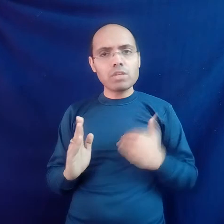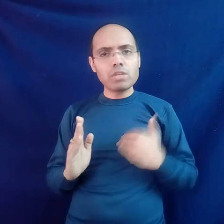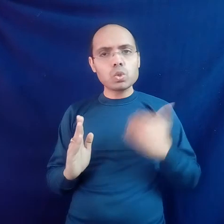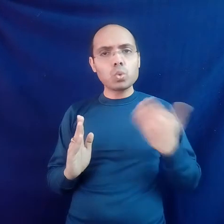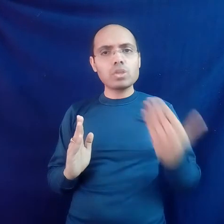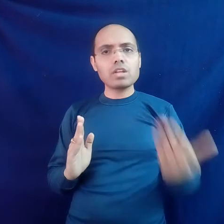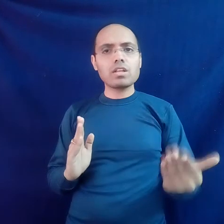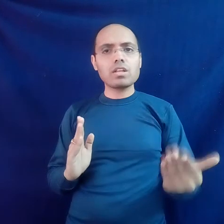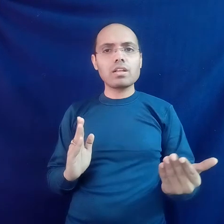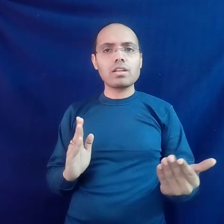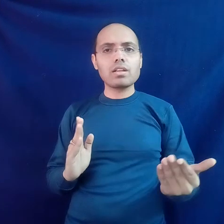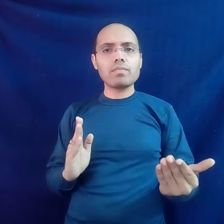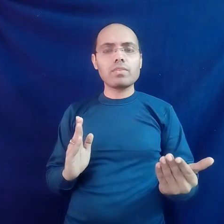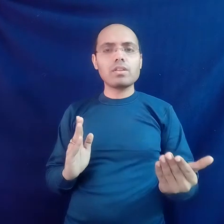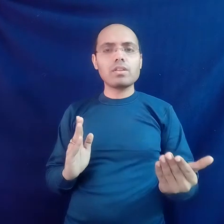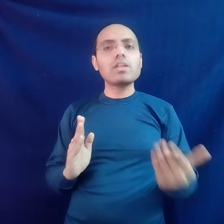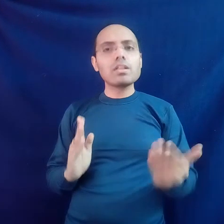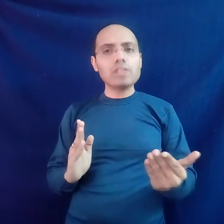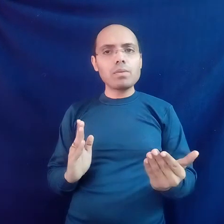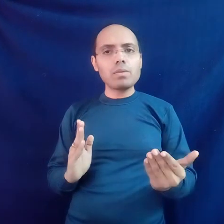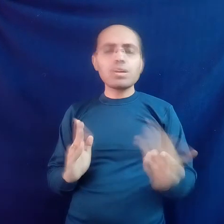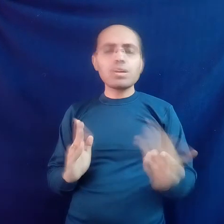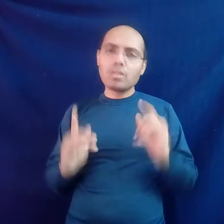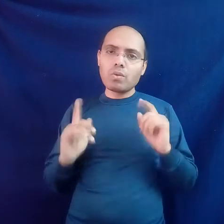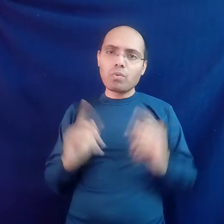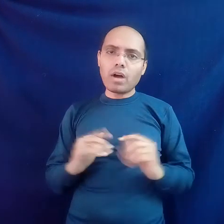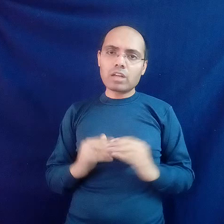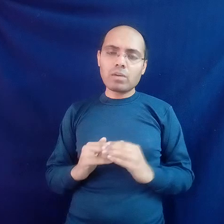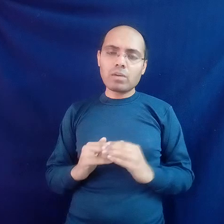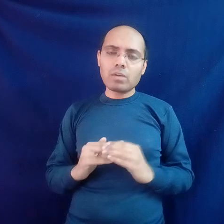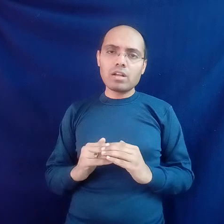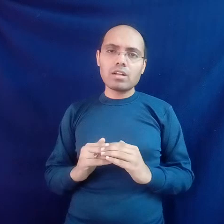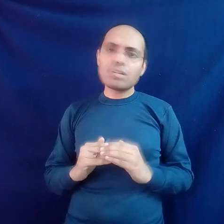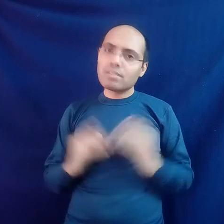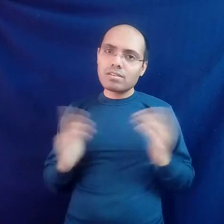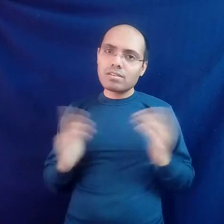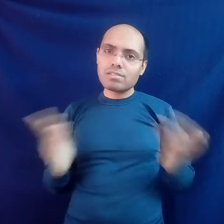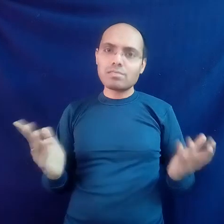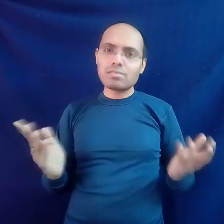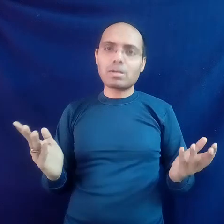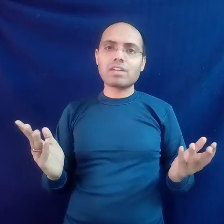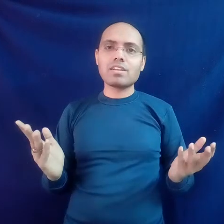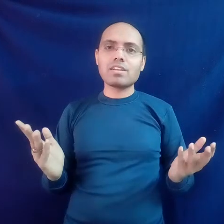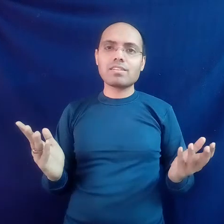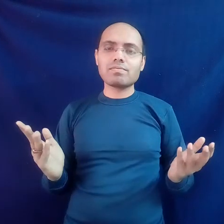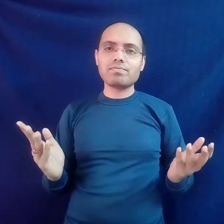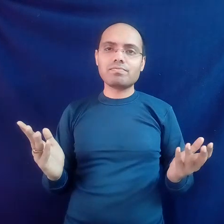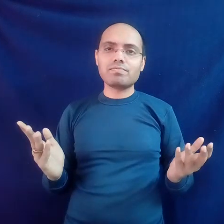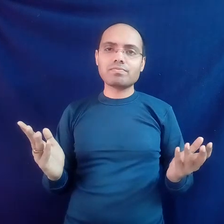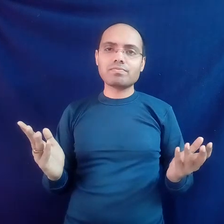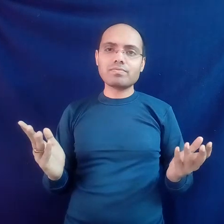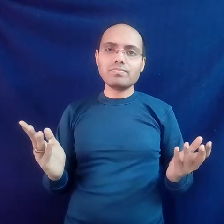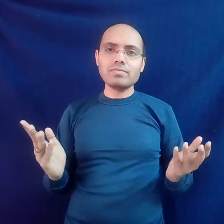से छूट जाती है तब वो आत्मा भटकती है।